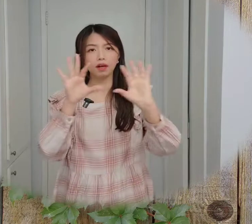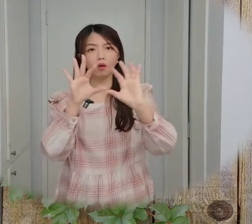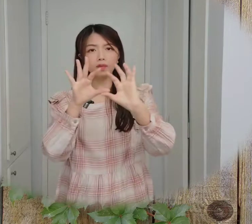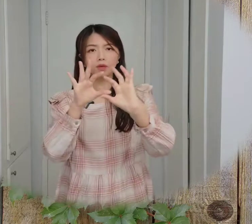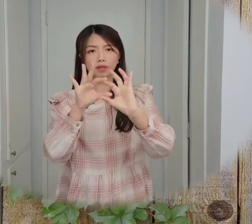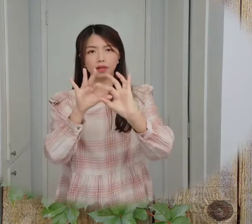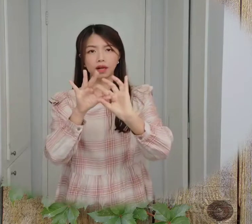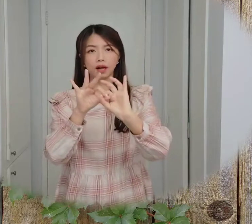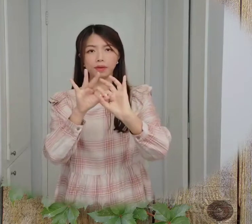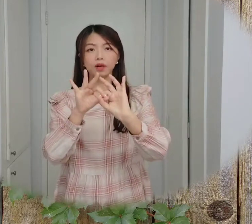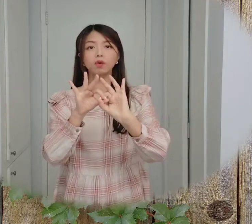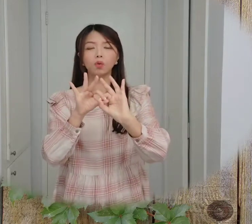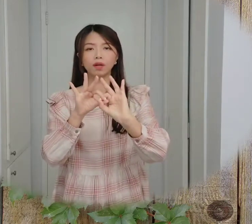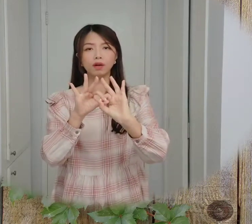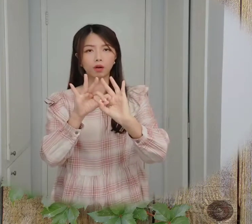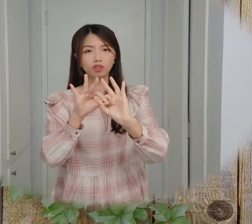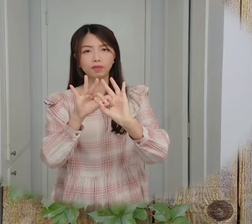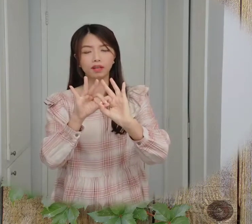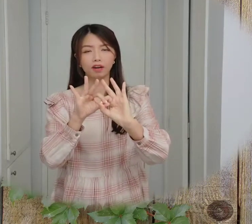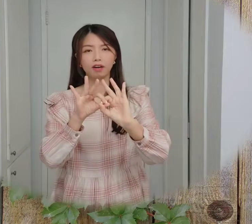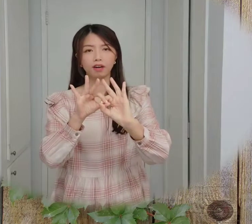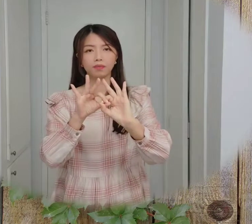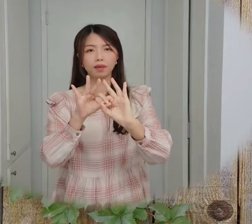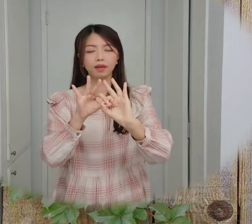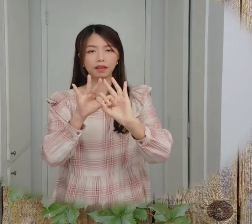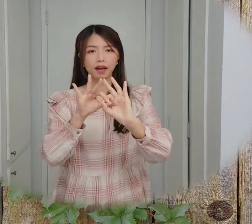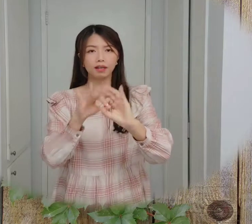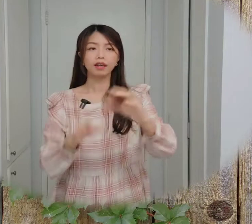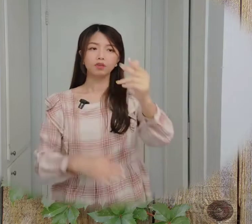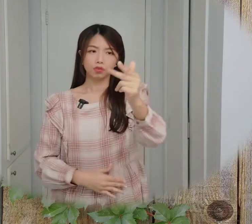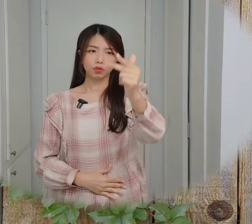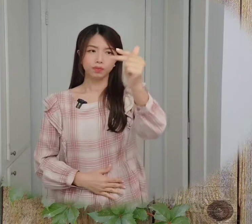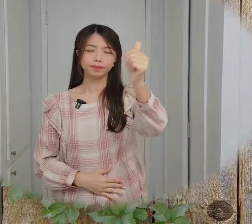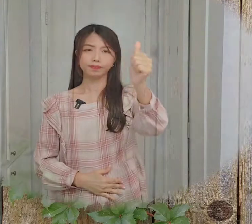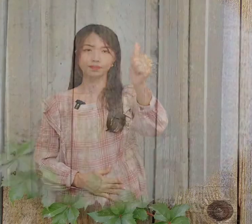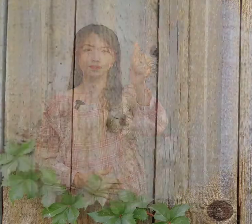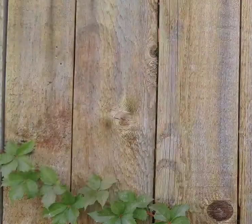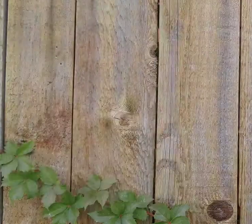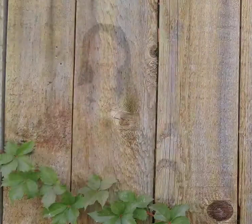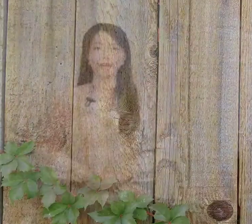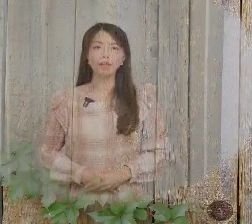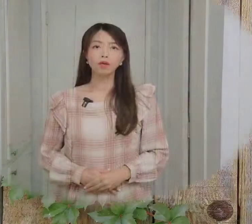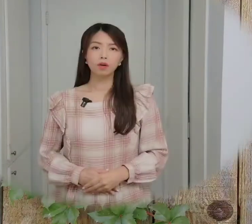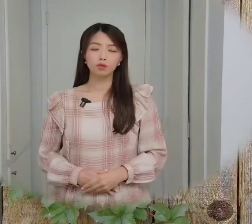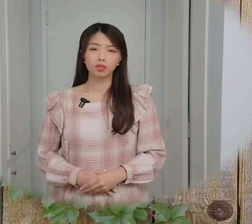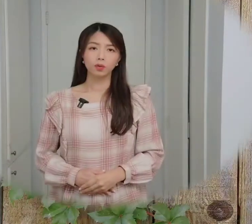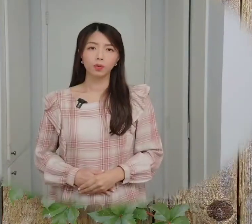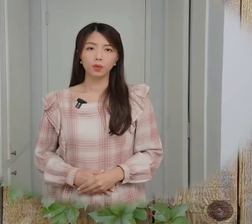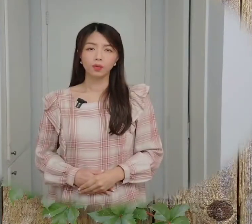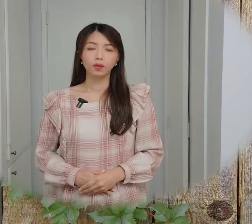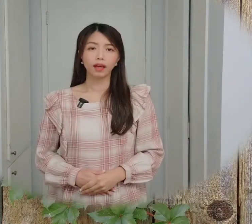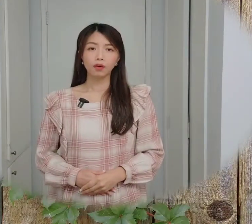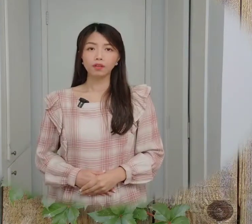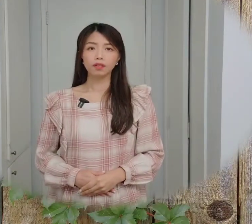수어는 엄지검지를 앞에서 고리를 걸어주시면 돼요. 나의 주. 내게 성령